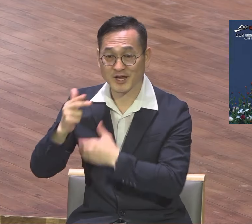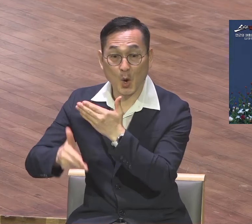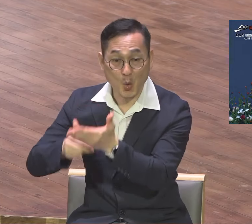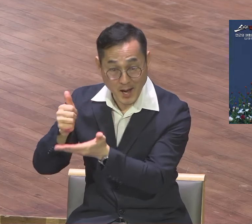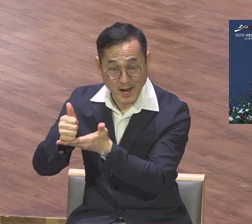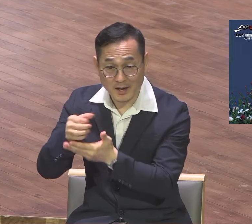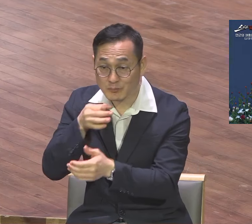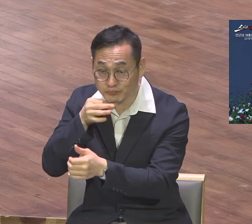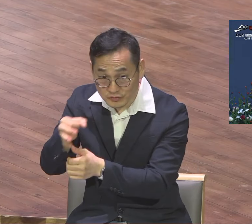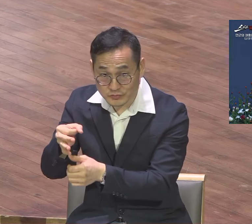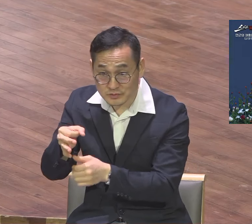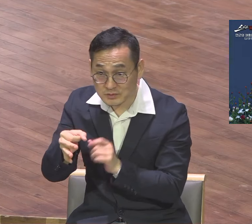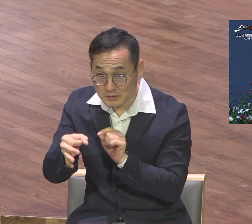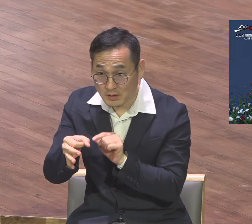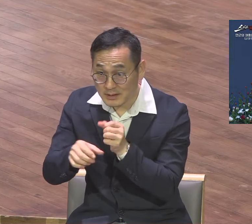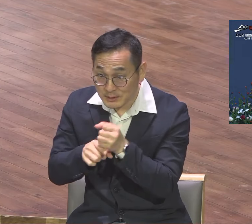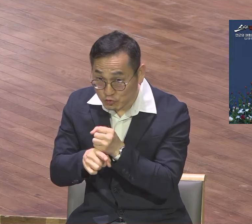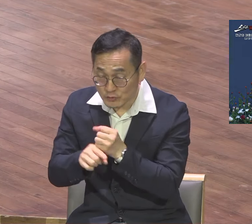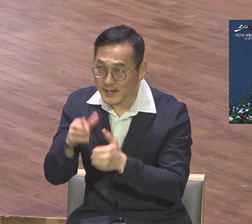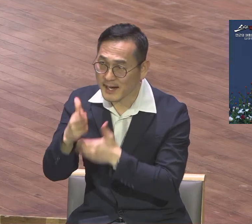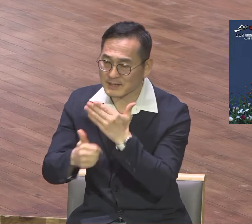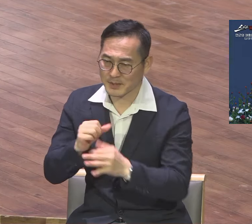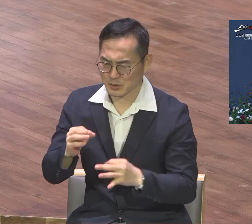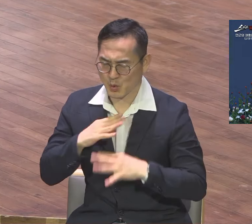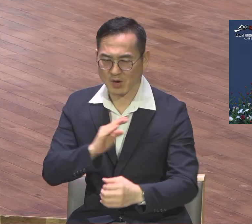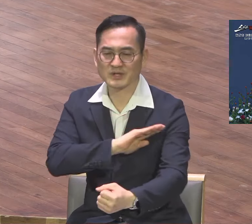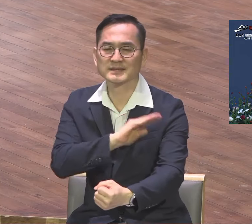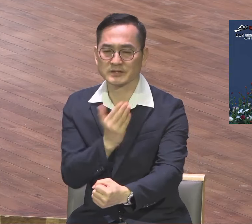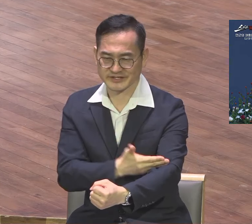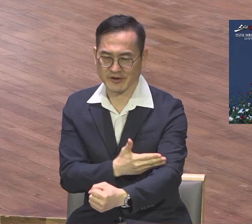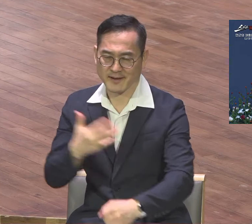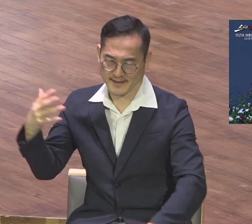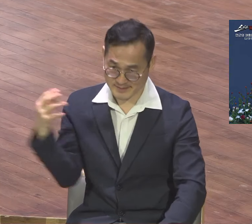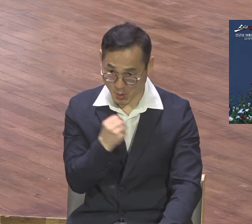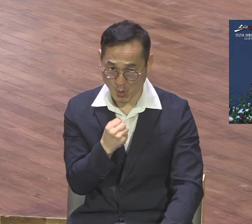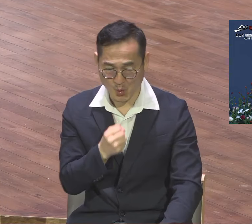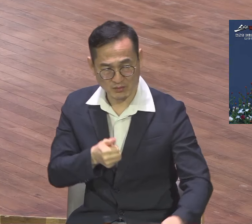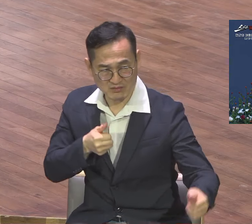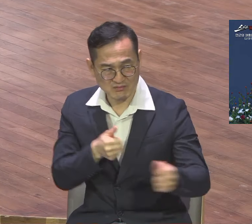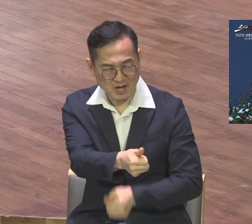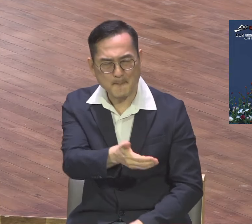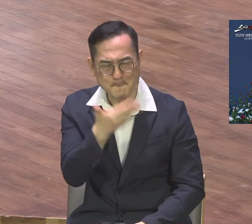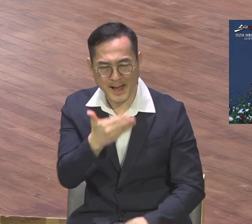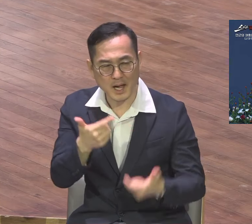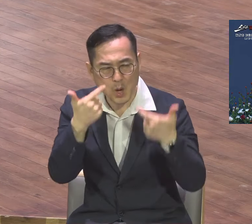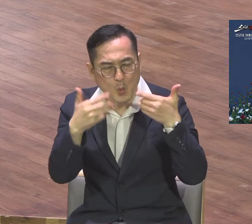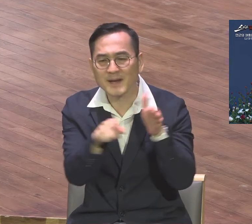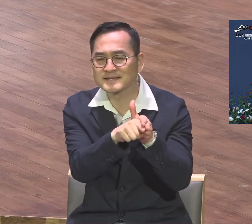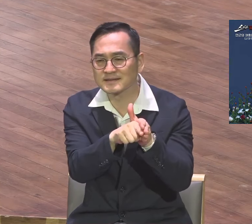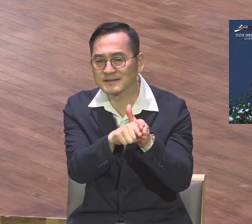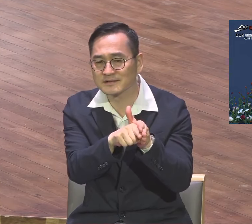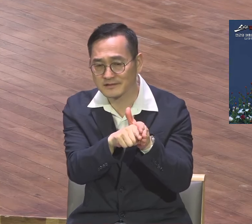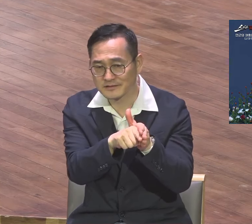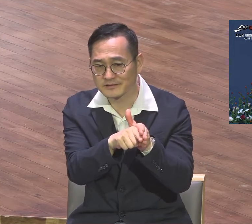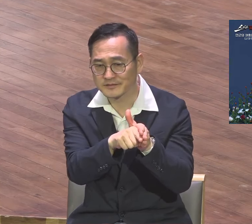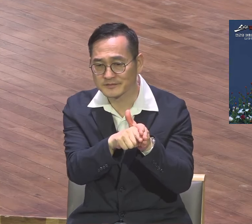사용하는 것은 하나님의 놀라운 권능을 힘입어서 승리할 것을 확신한 거예요.